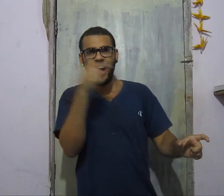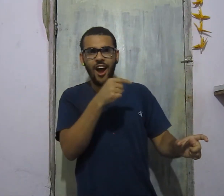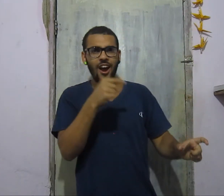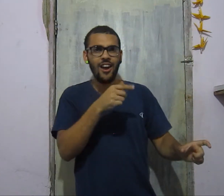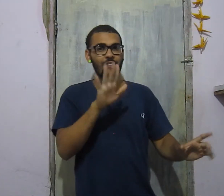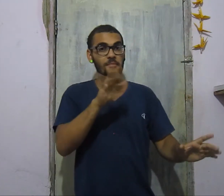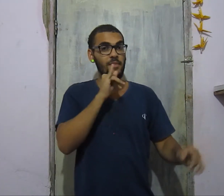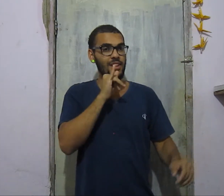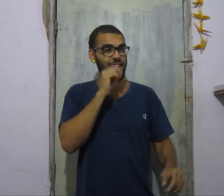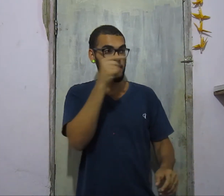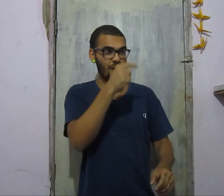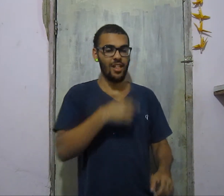a isso.